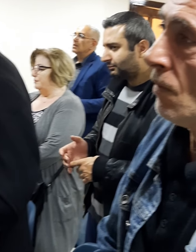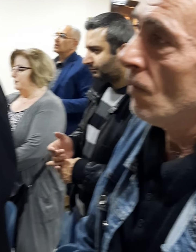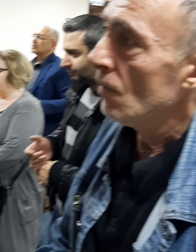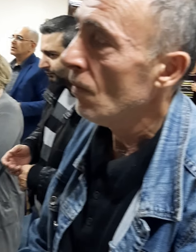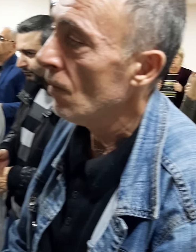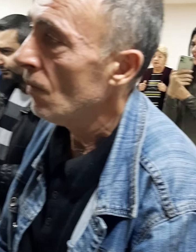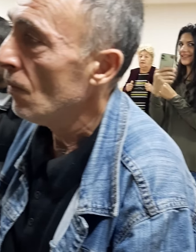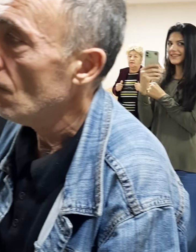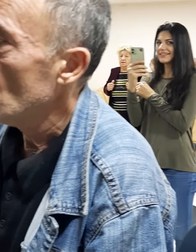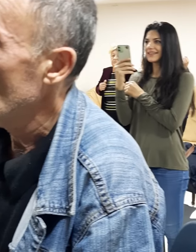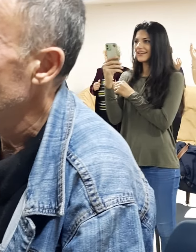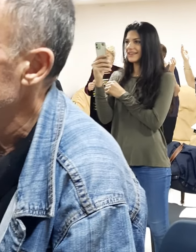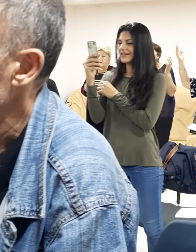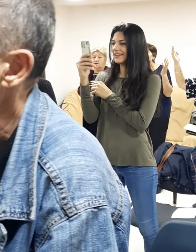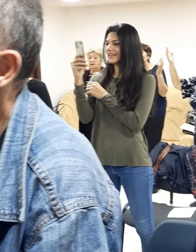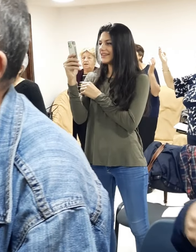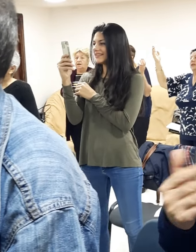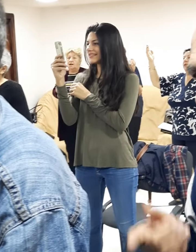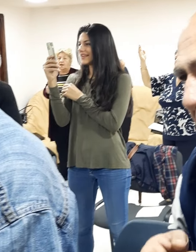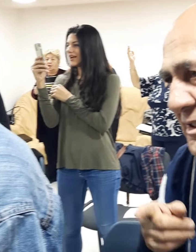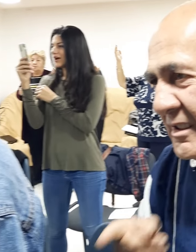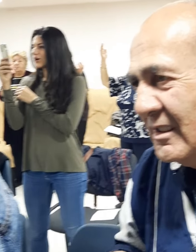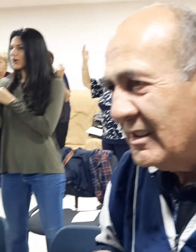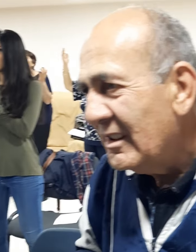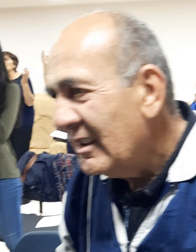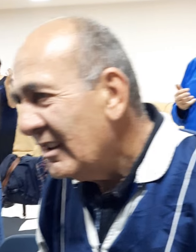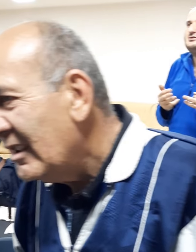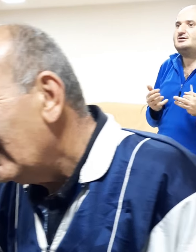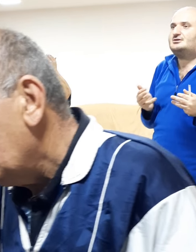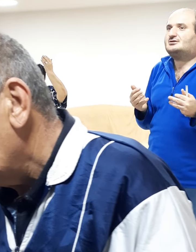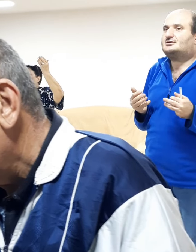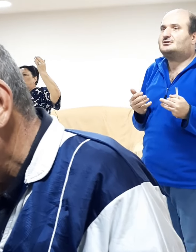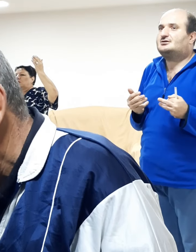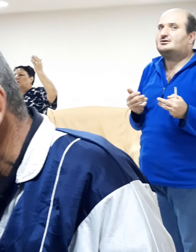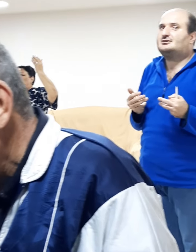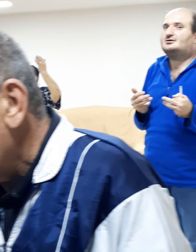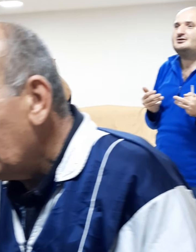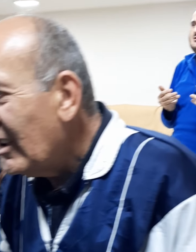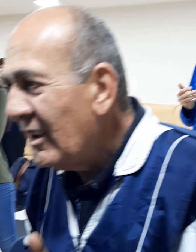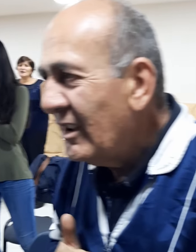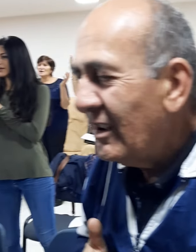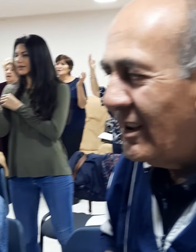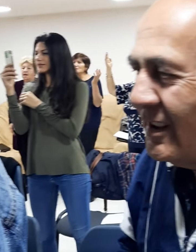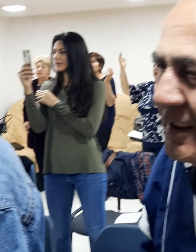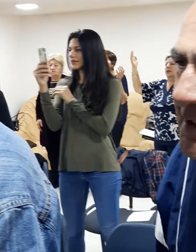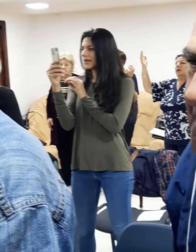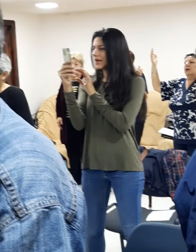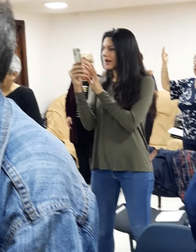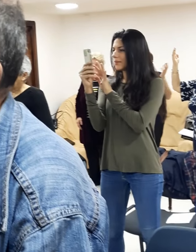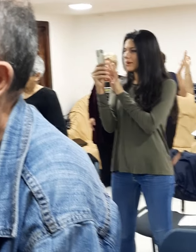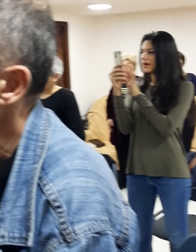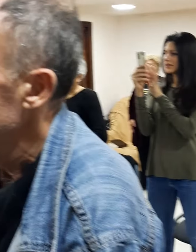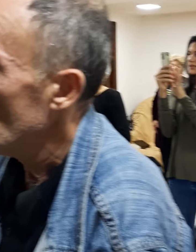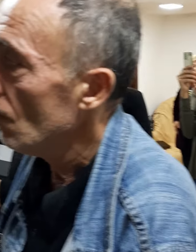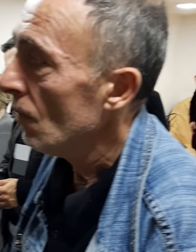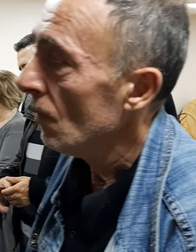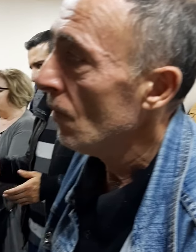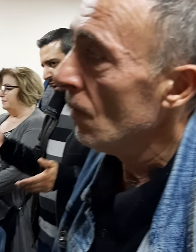Հարթենք մենք տալիս քեզ, դոհանում